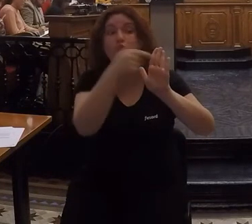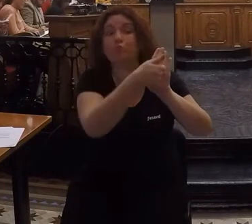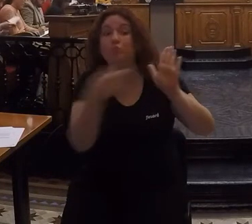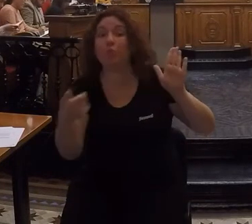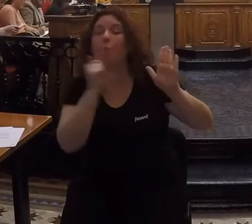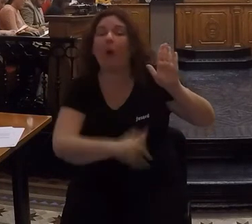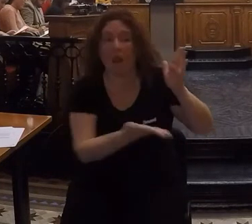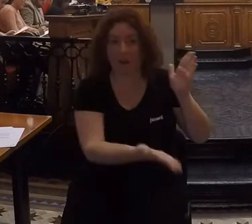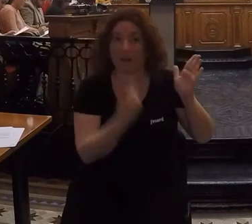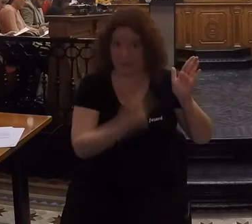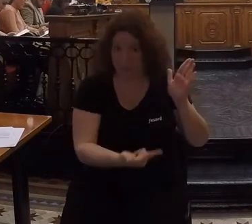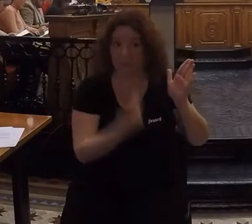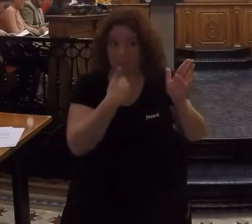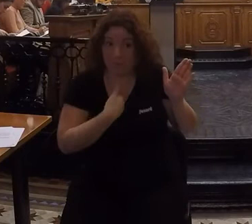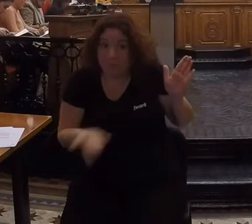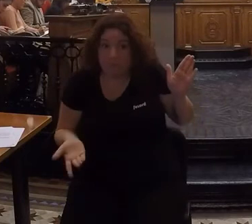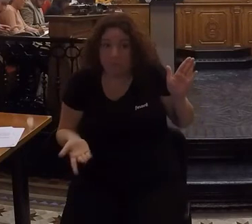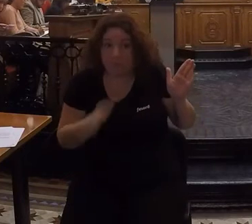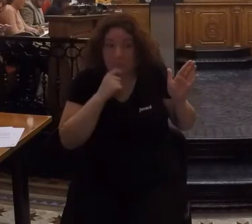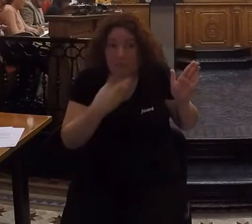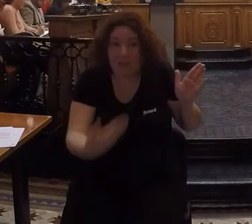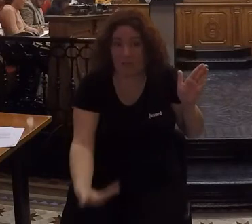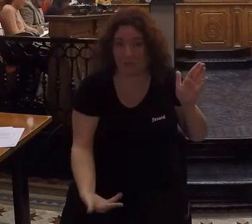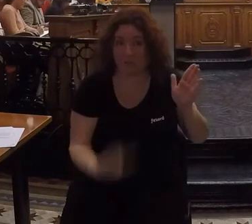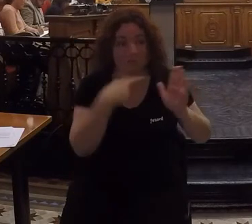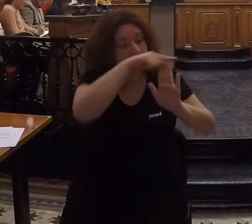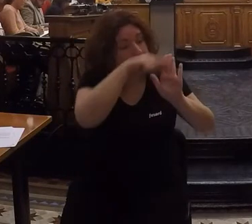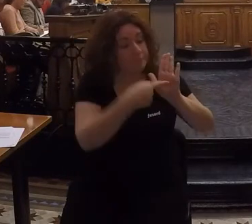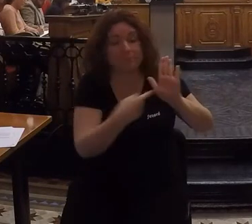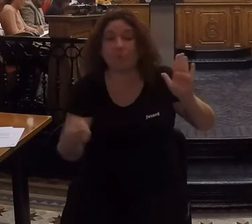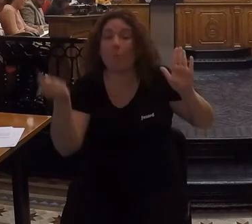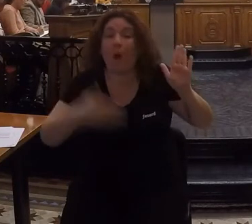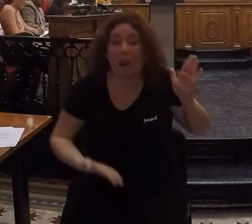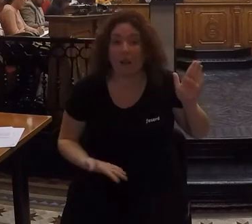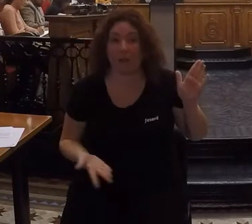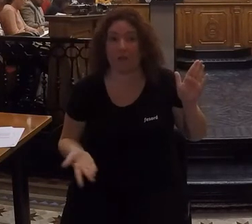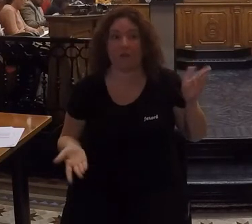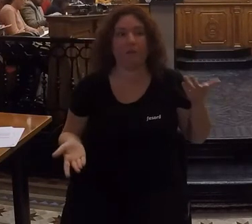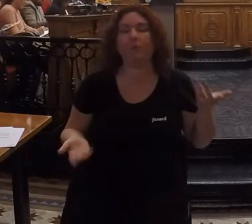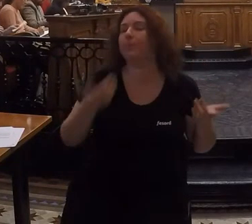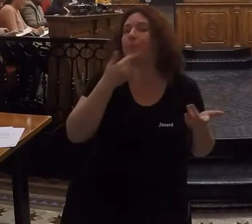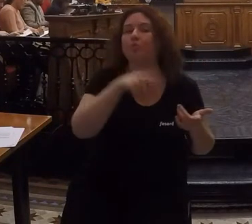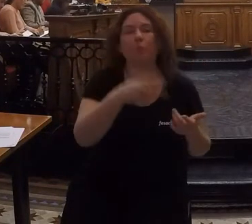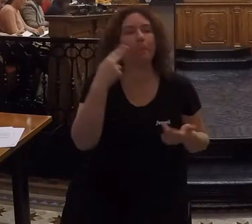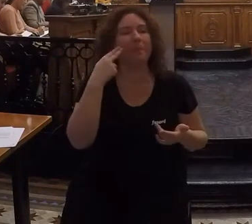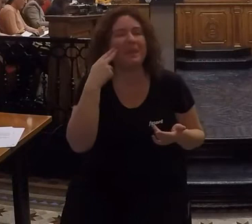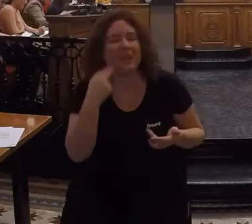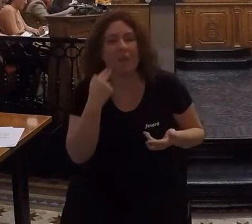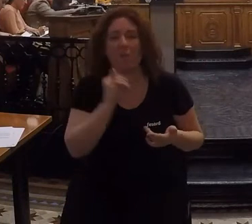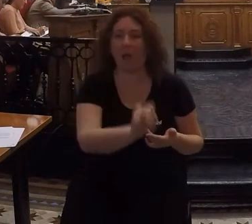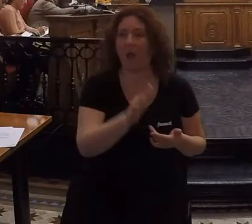proyectos de este equipo de gobierno, qué es lo que no haría. Dice usted que temen que la partida de